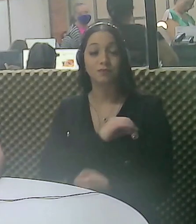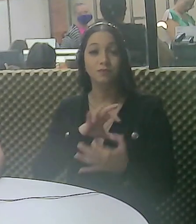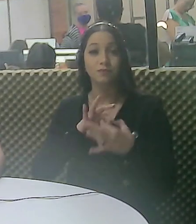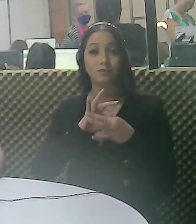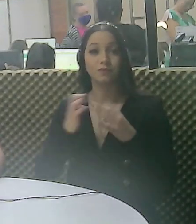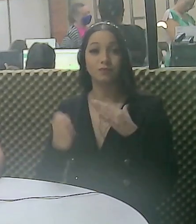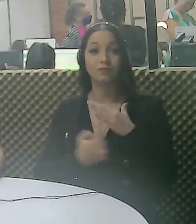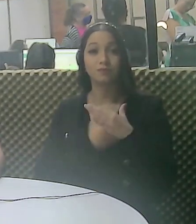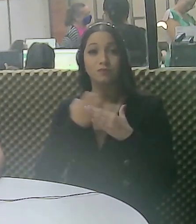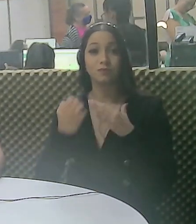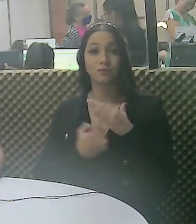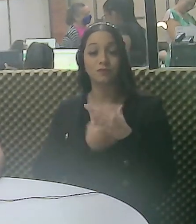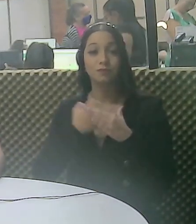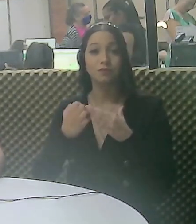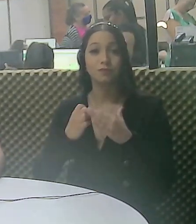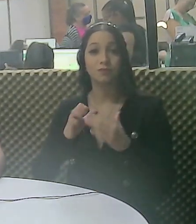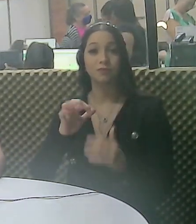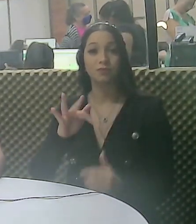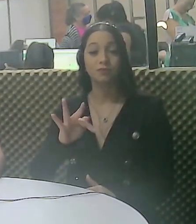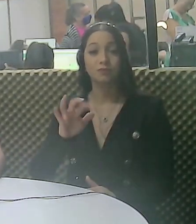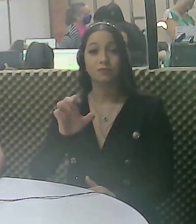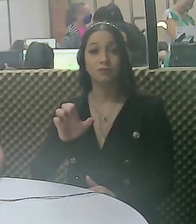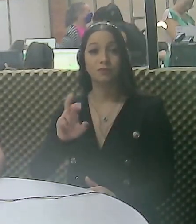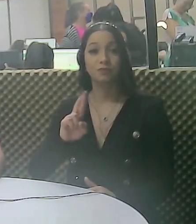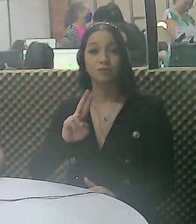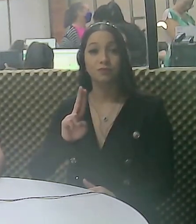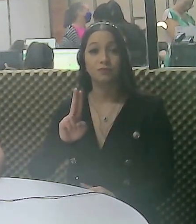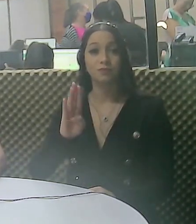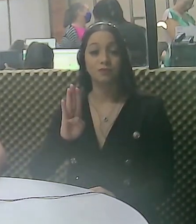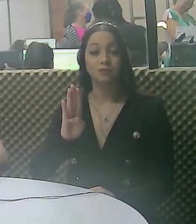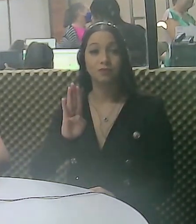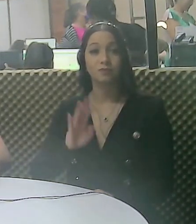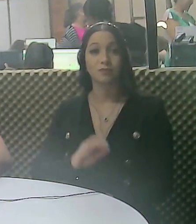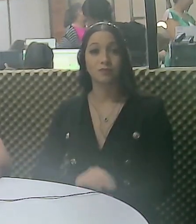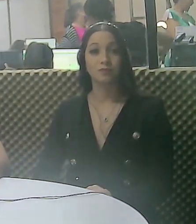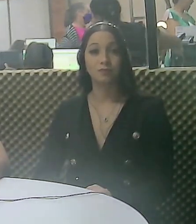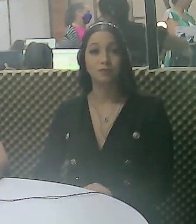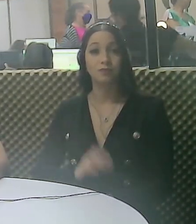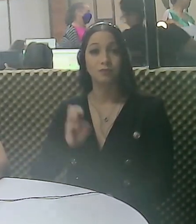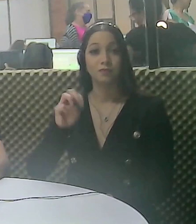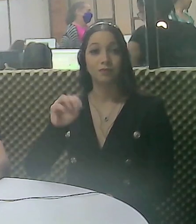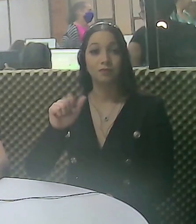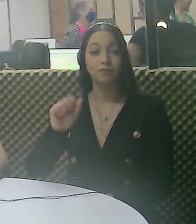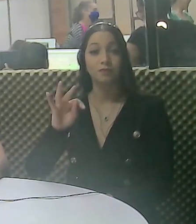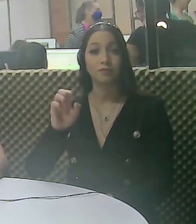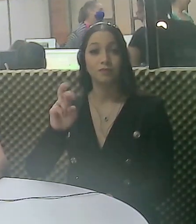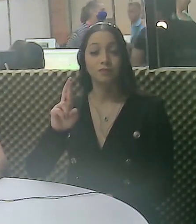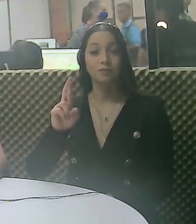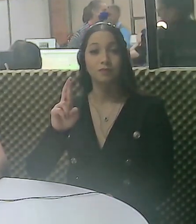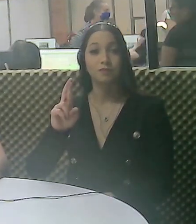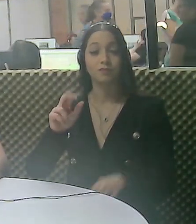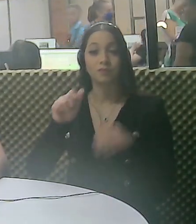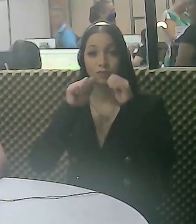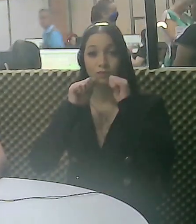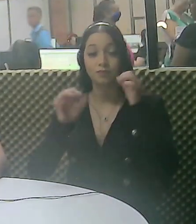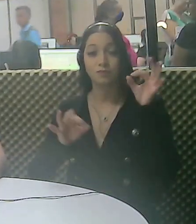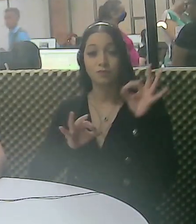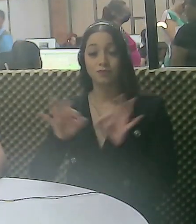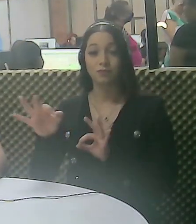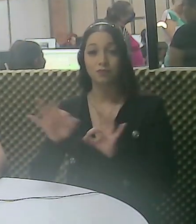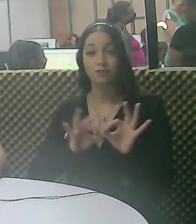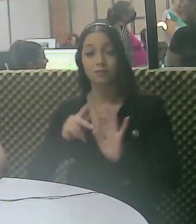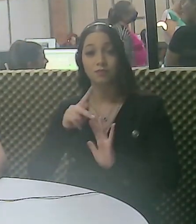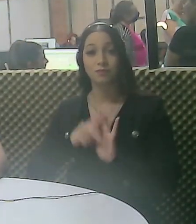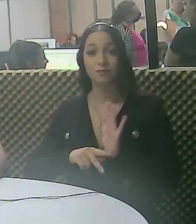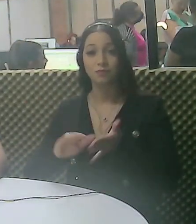com a Empresa de Assistência Técnica e Extensão Rural do Estado de Minas Gerais, a Emater. O assessor de projetos e programas